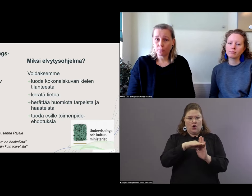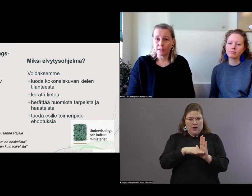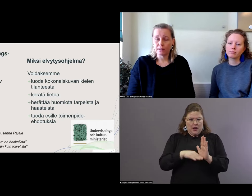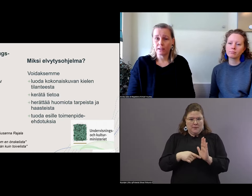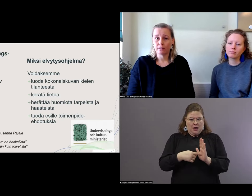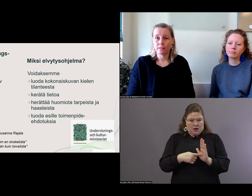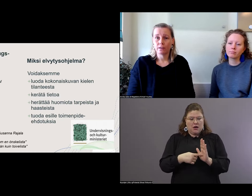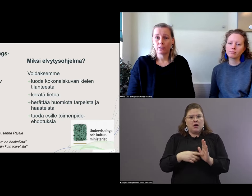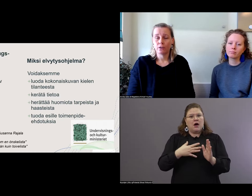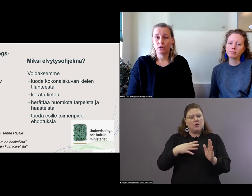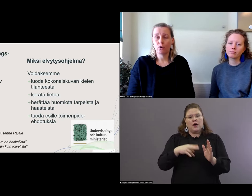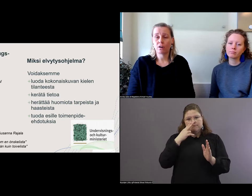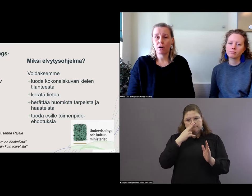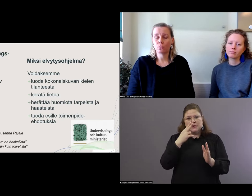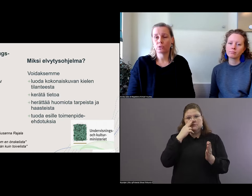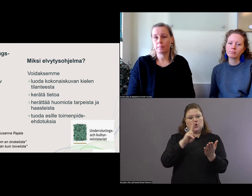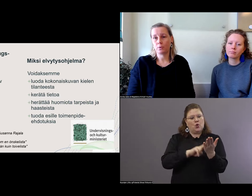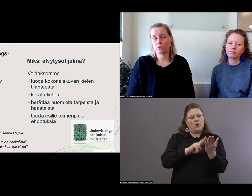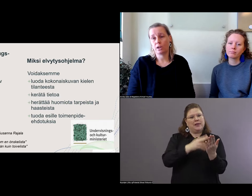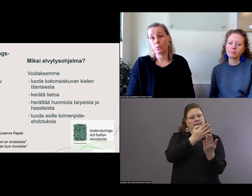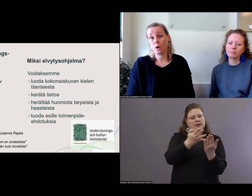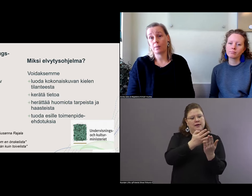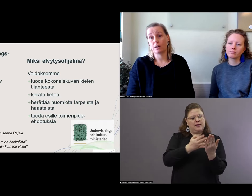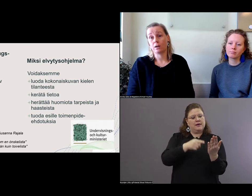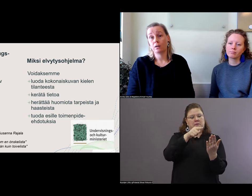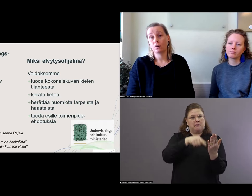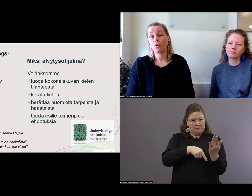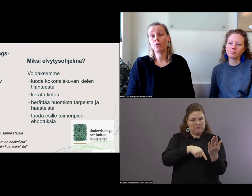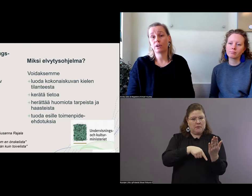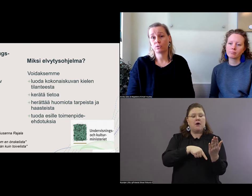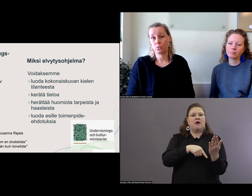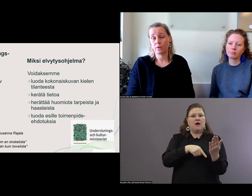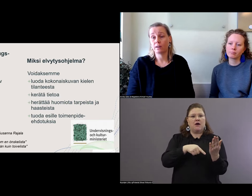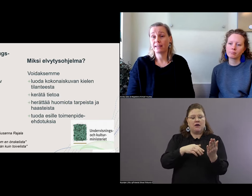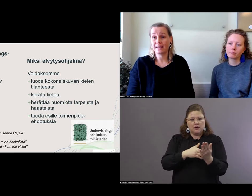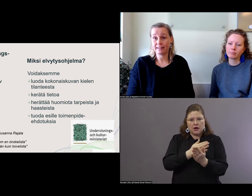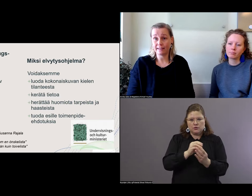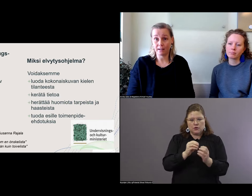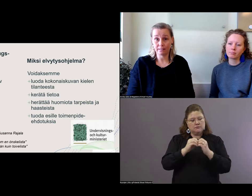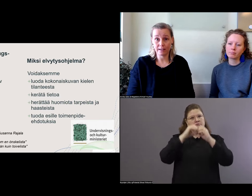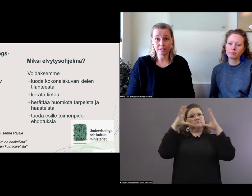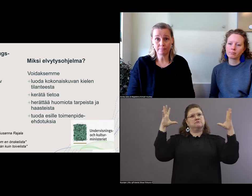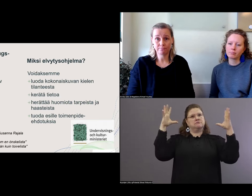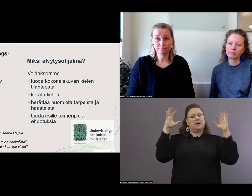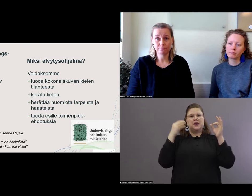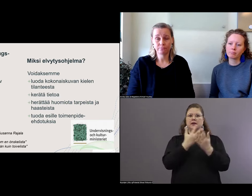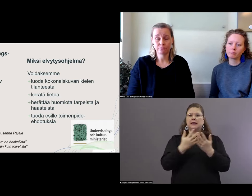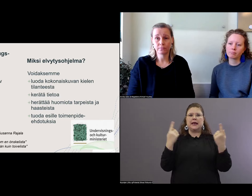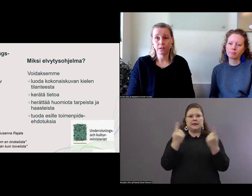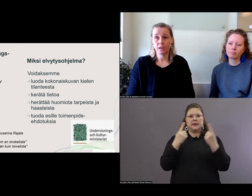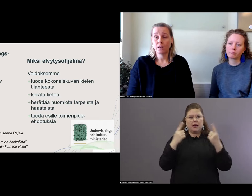ensinnäkin dokumentti, jonka kautta me pystytään luomaan kokonaiskuva kielen tilanteesta.